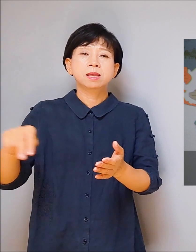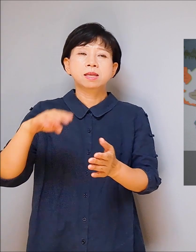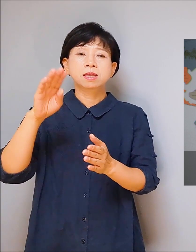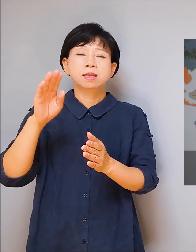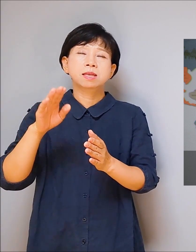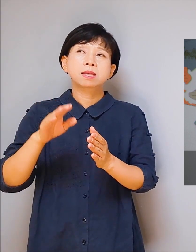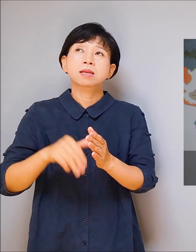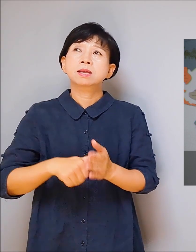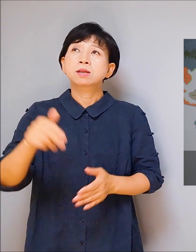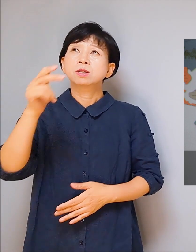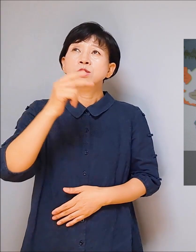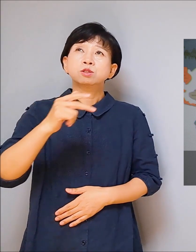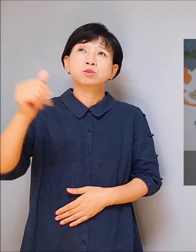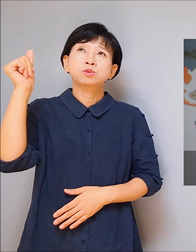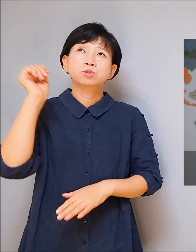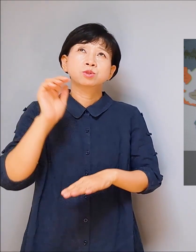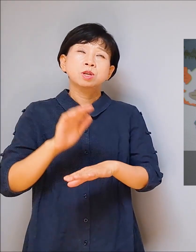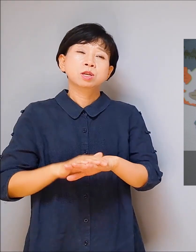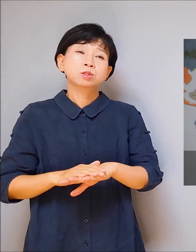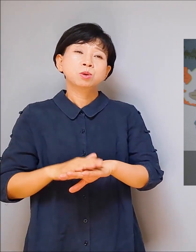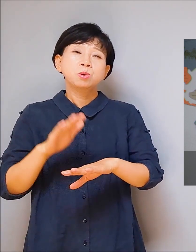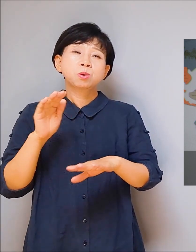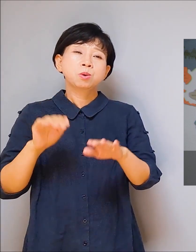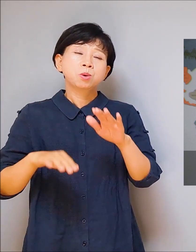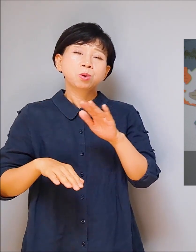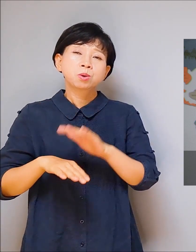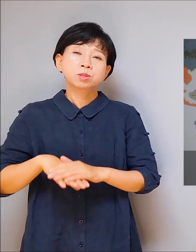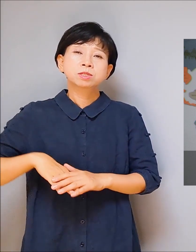헤맬 때 주의